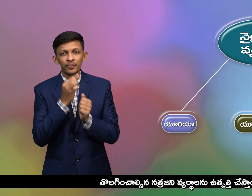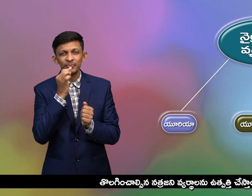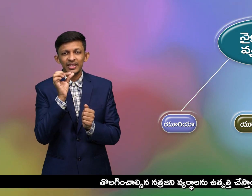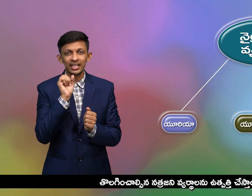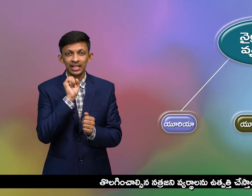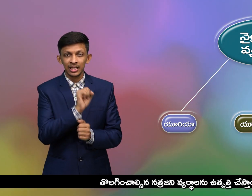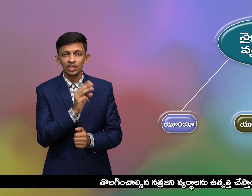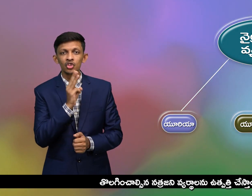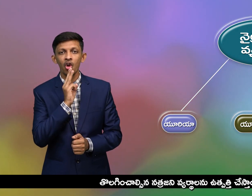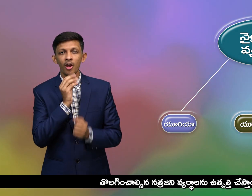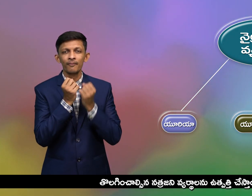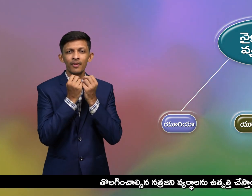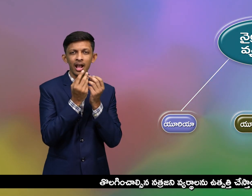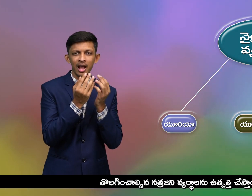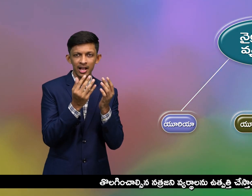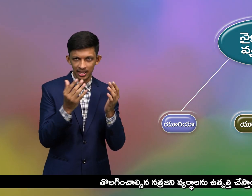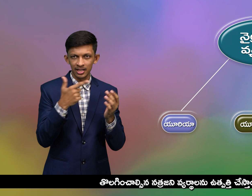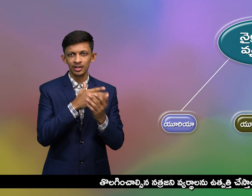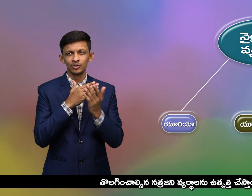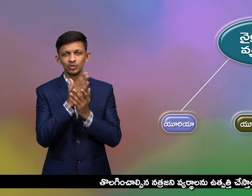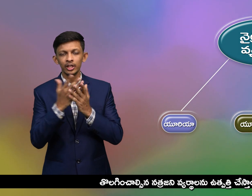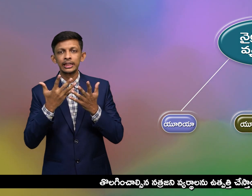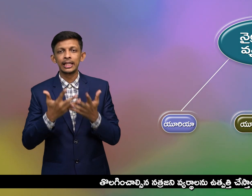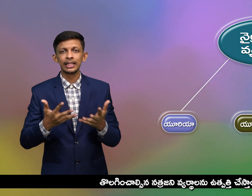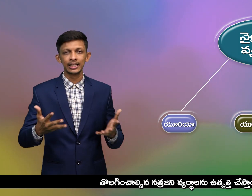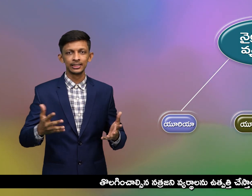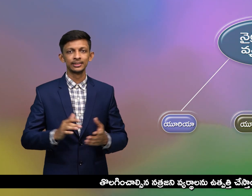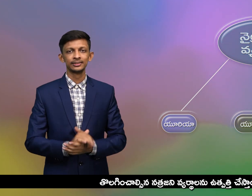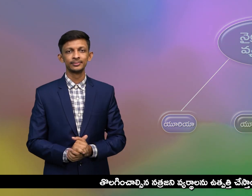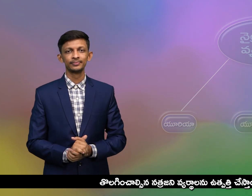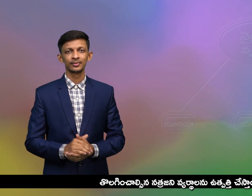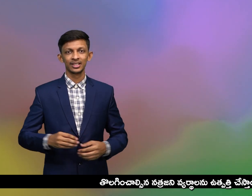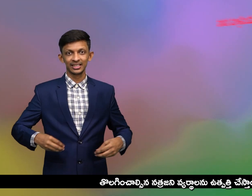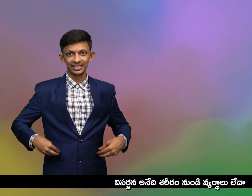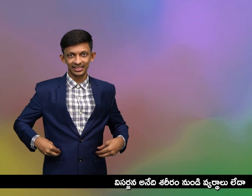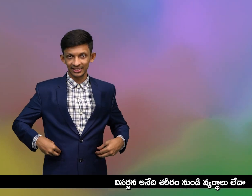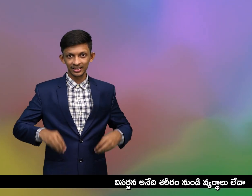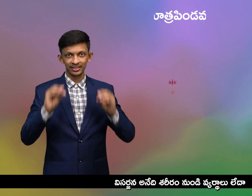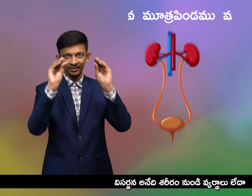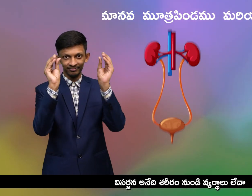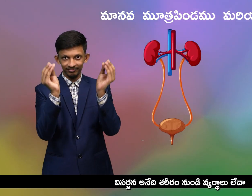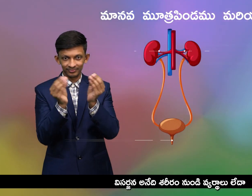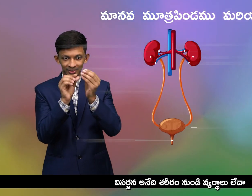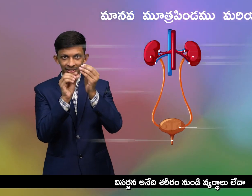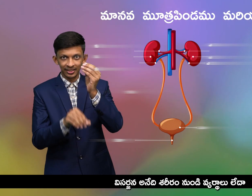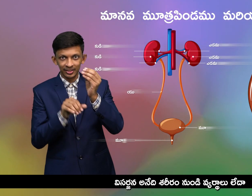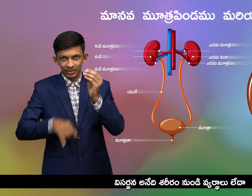తొలగించాల్సిన నత్రజని వ్యర్థాలను ఉత్పత్తి చేస్తాయి. విసర్జన అనేది శరీరం